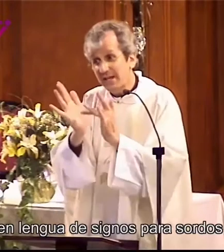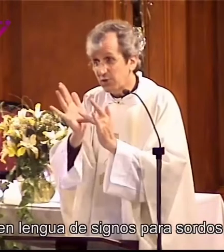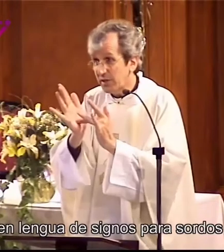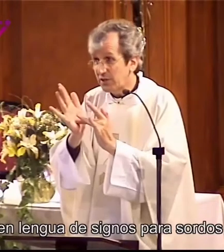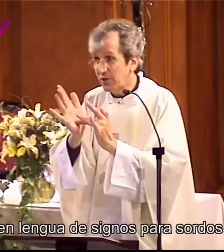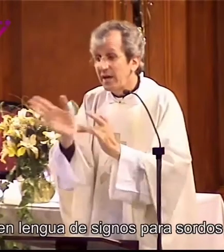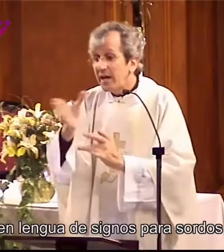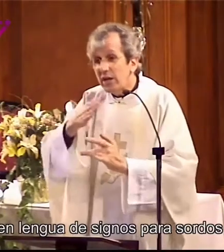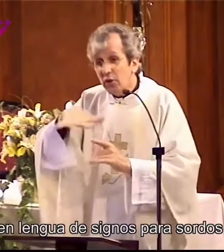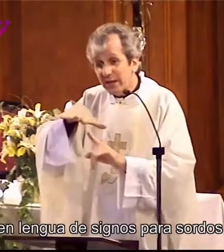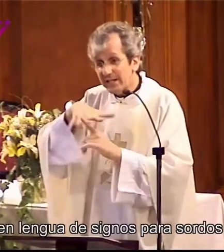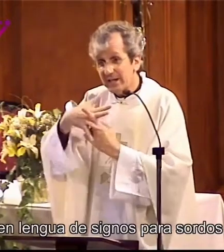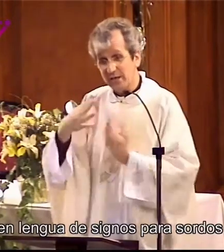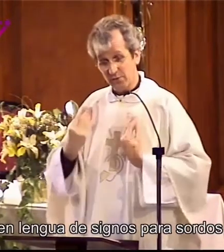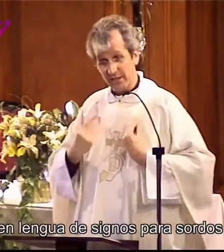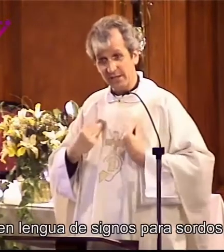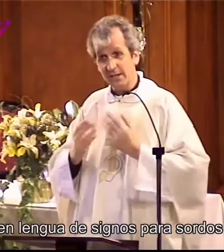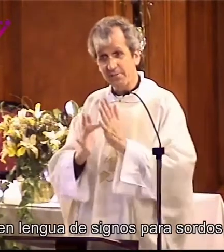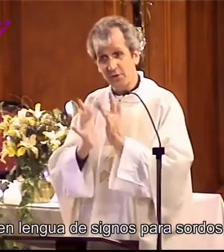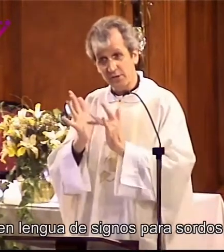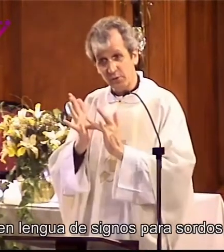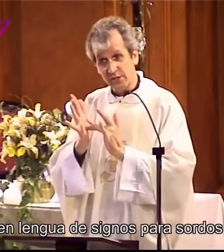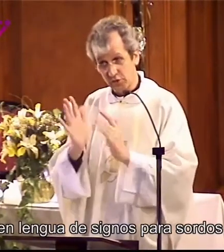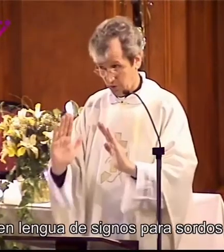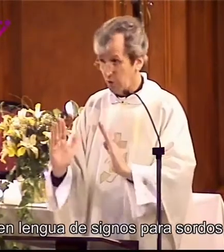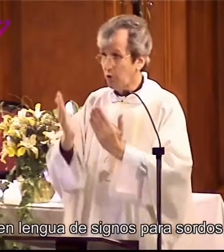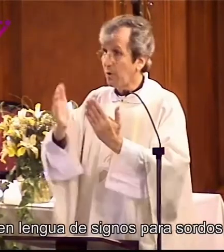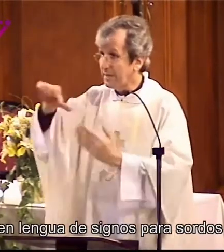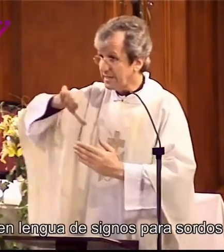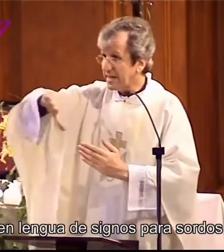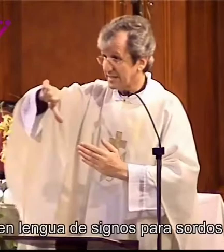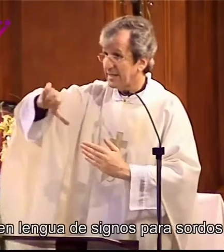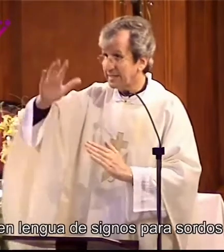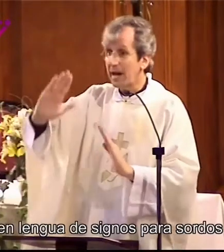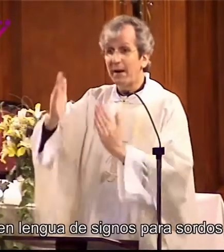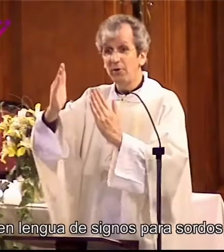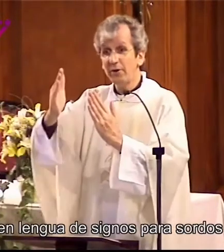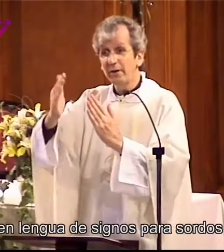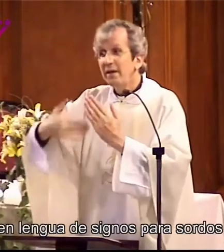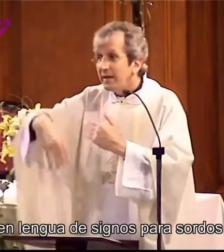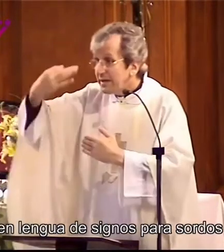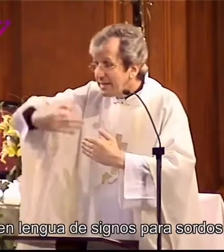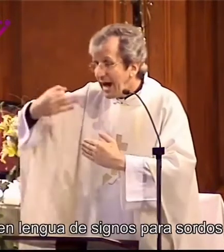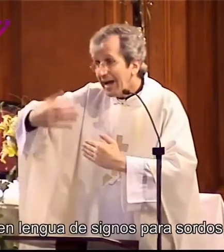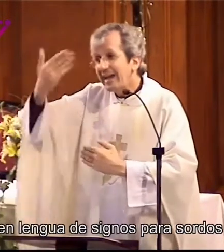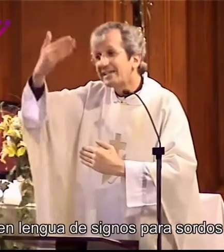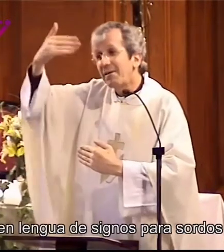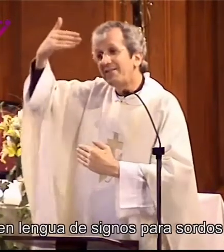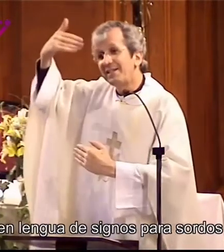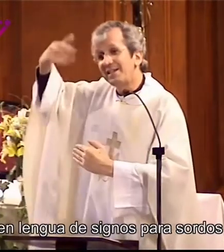Jesucristo y todas esas circunstancias que vivió Jesucristo como el Mesías salvador, ya estaban dichas